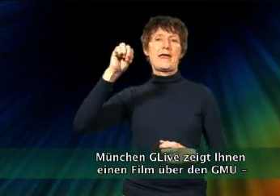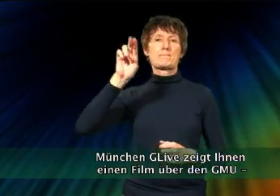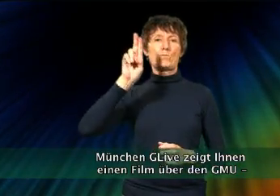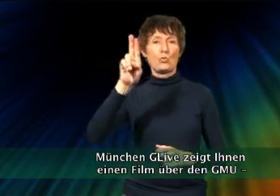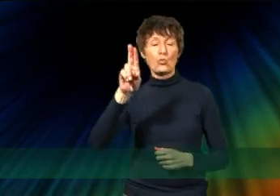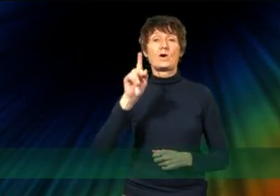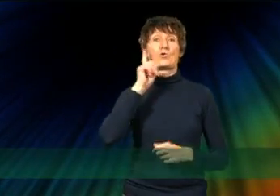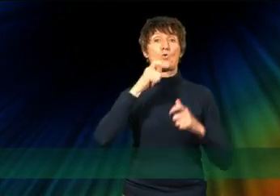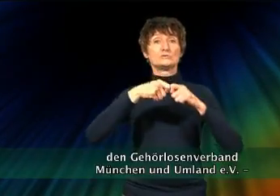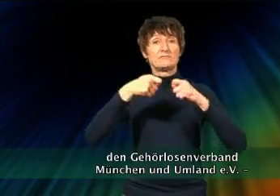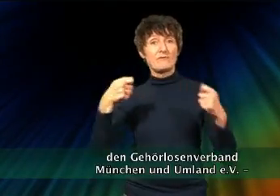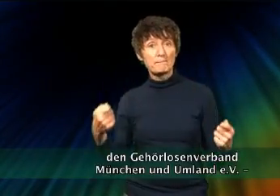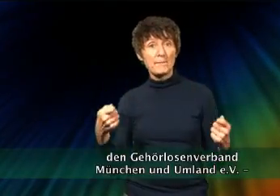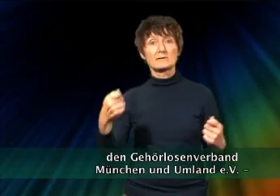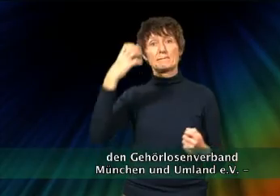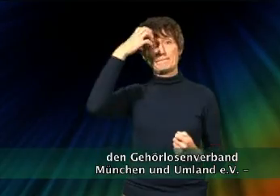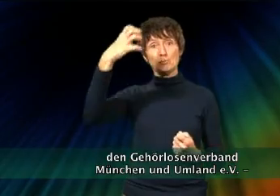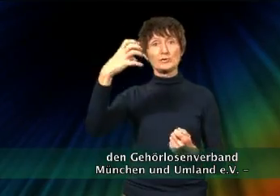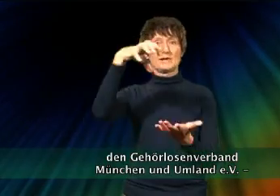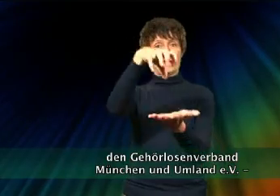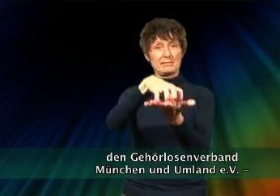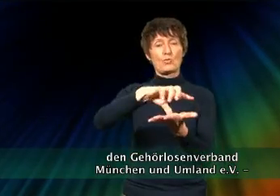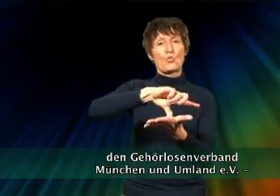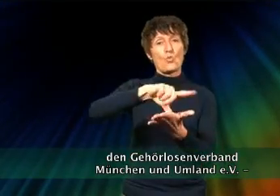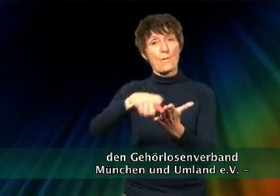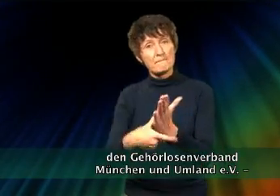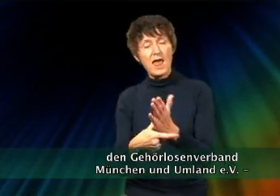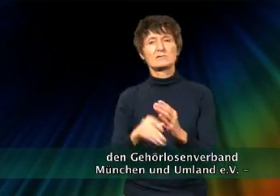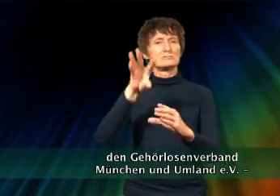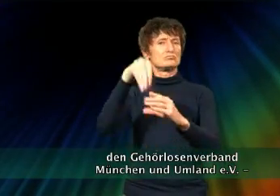den GMU, den Gehörlosenverband München und Umland e.V.